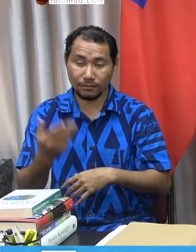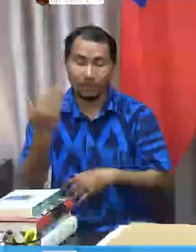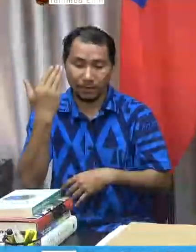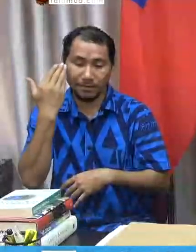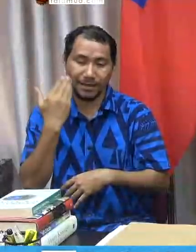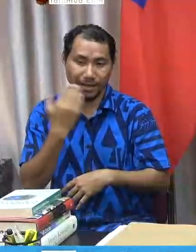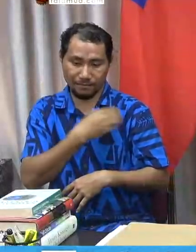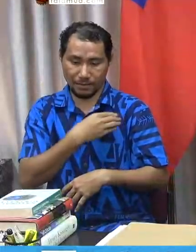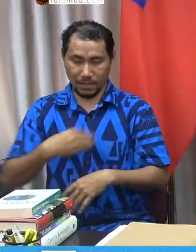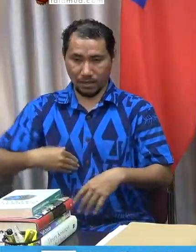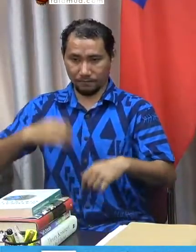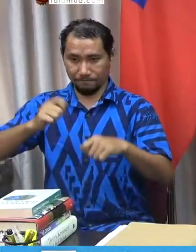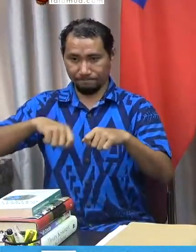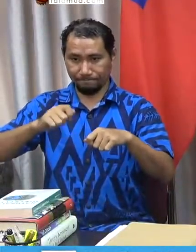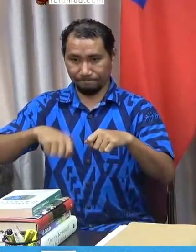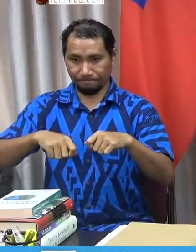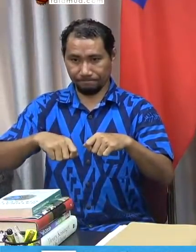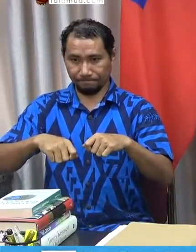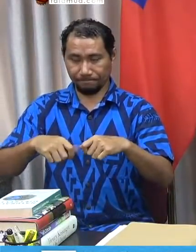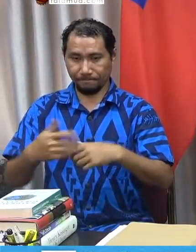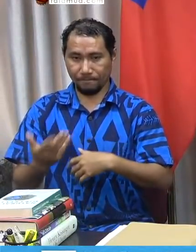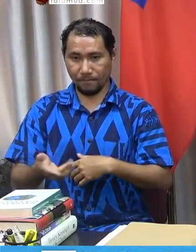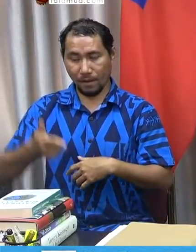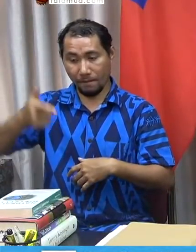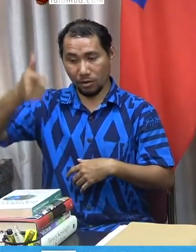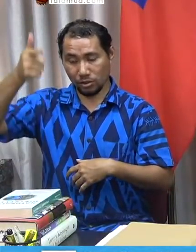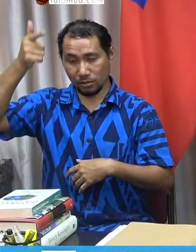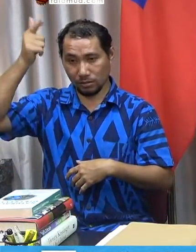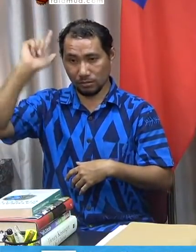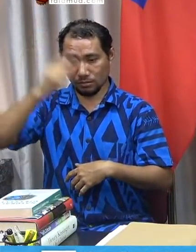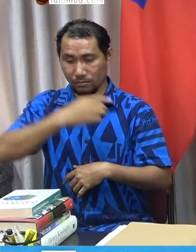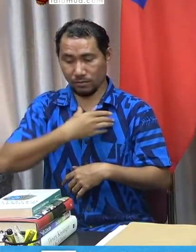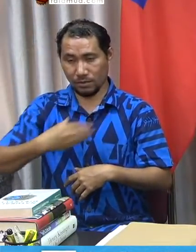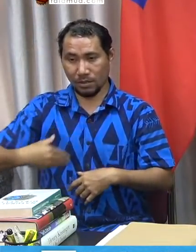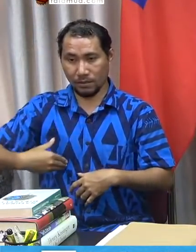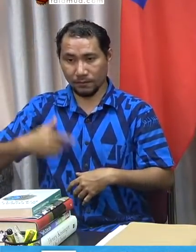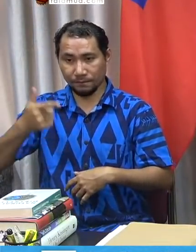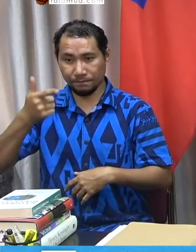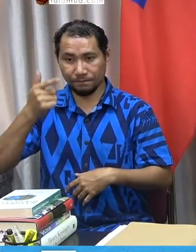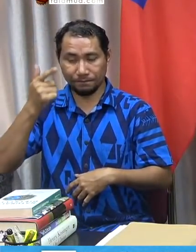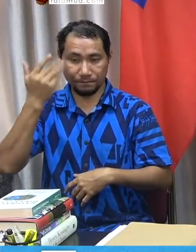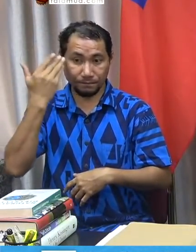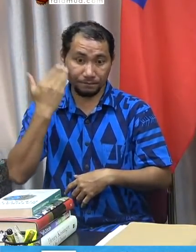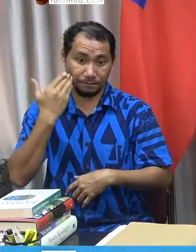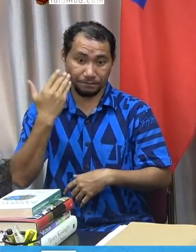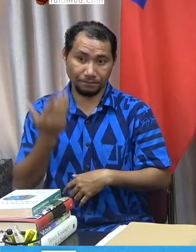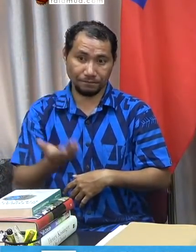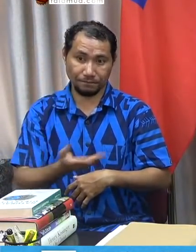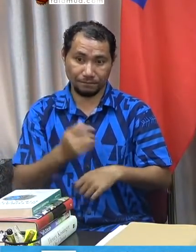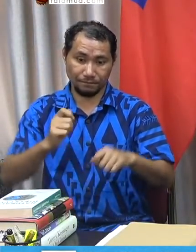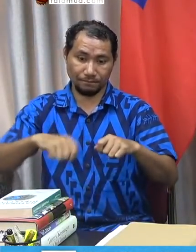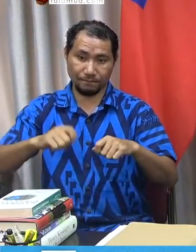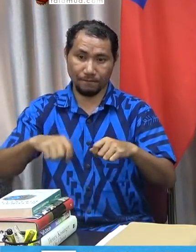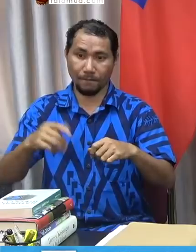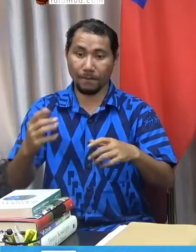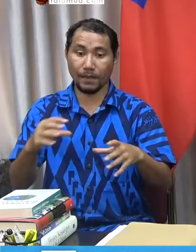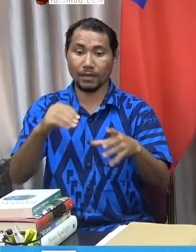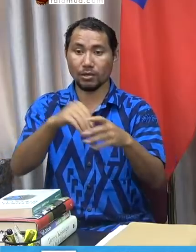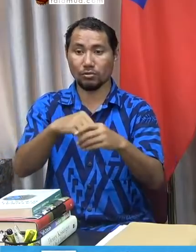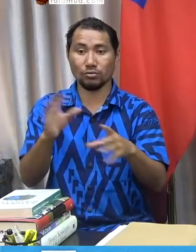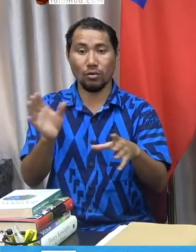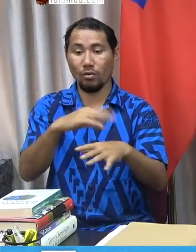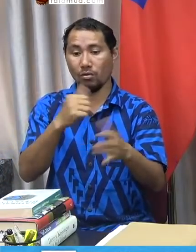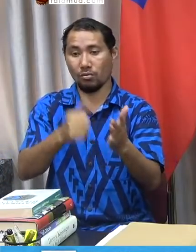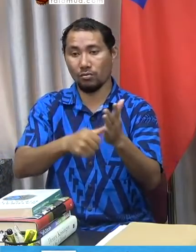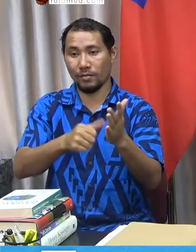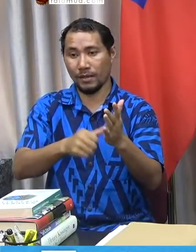minista. E au fia ai i le nā vaenga ia tupe e whaanganga mo le